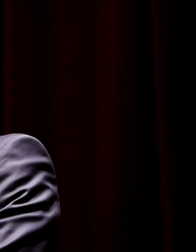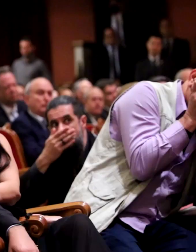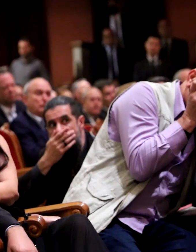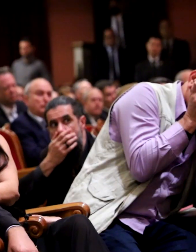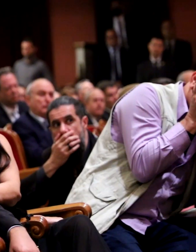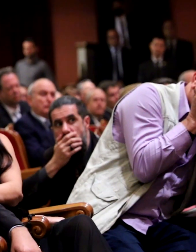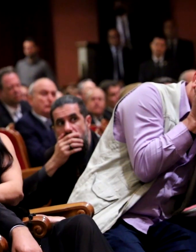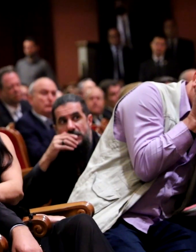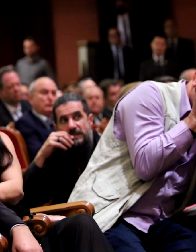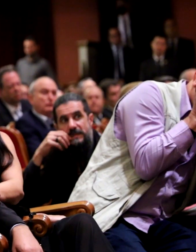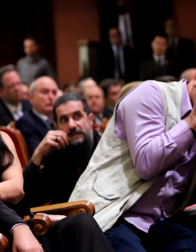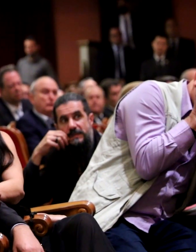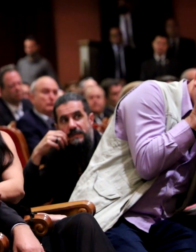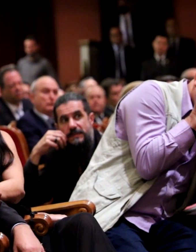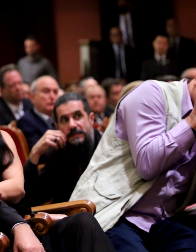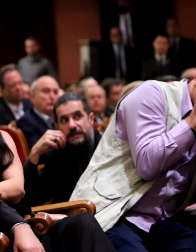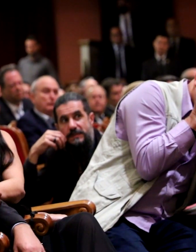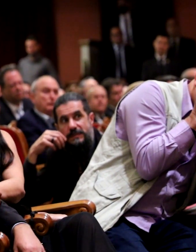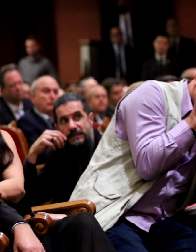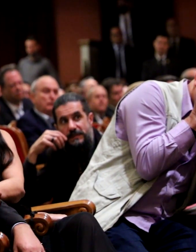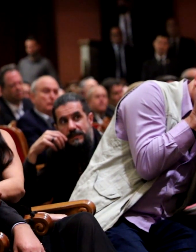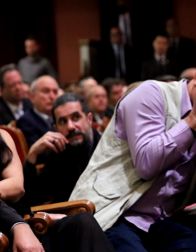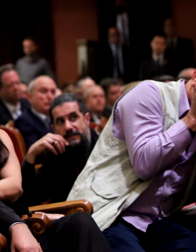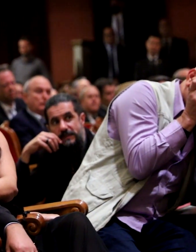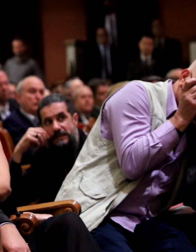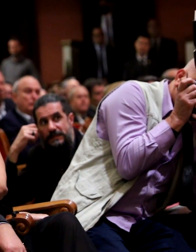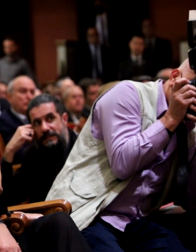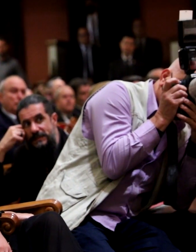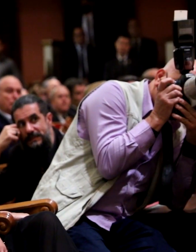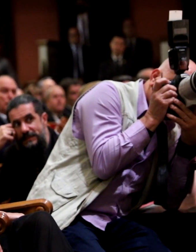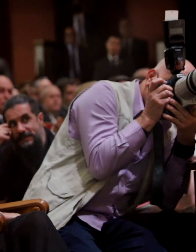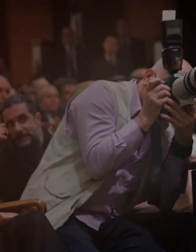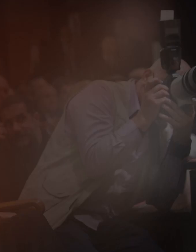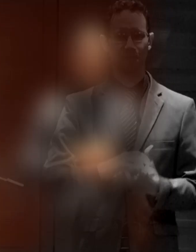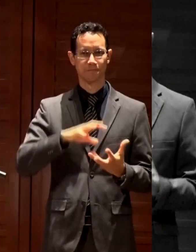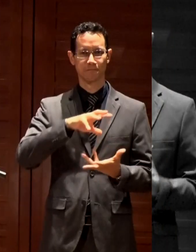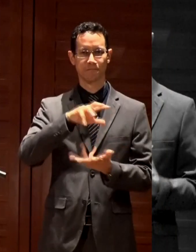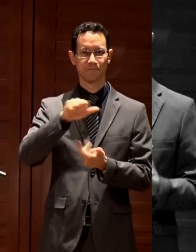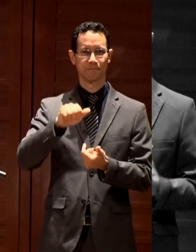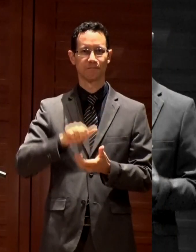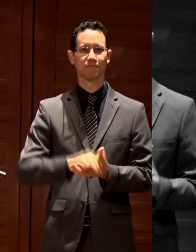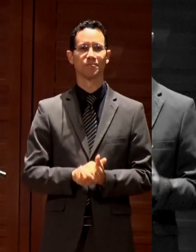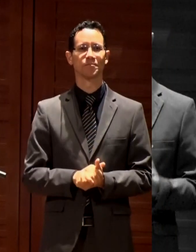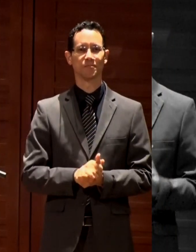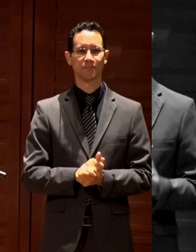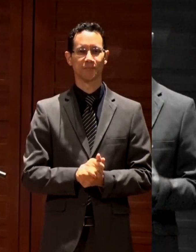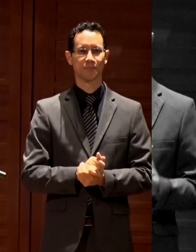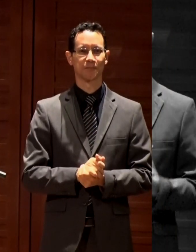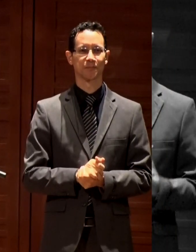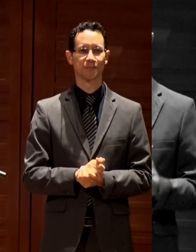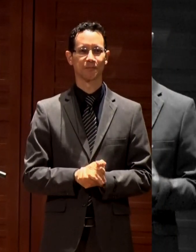orgulho, me inspiram e me animam a continuar lutando por um mundo melhor e mais